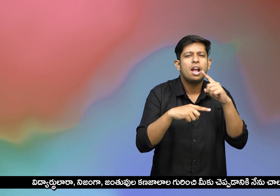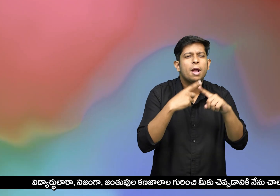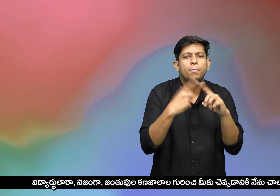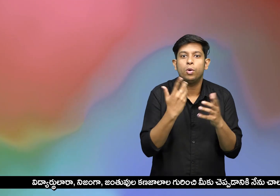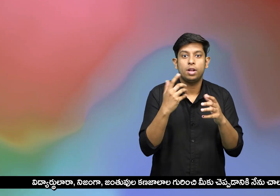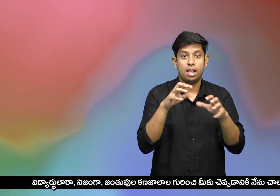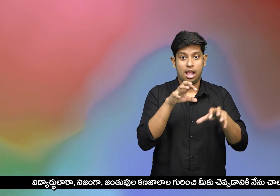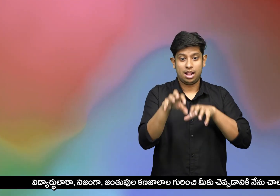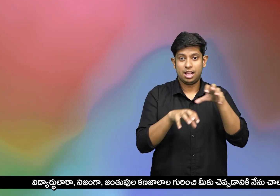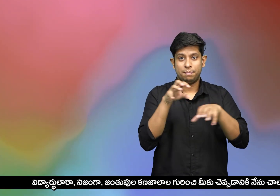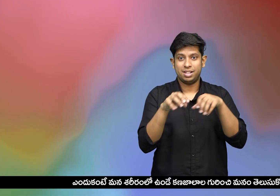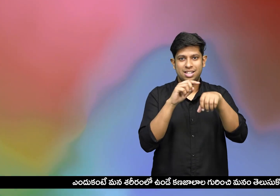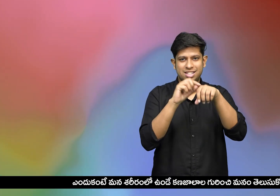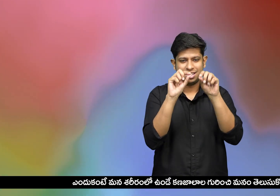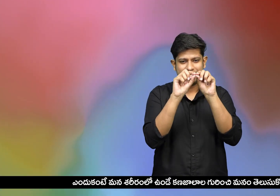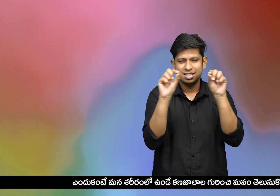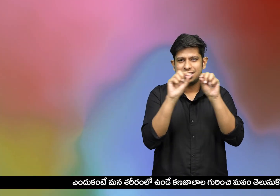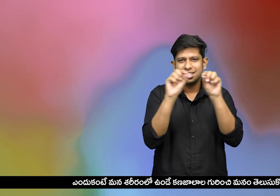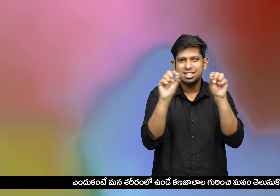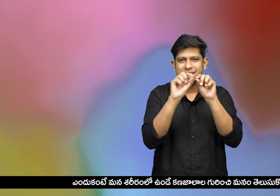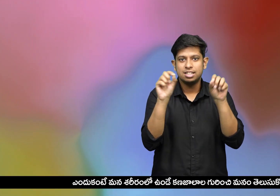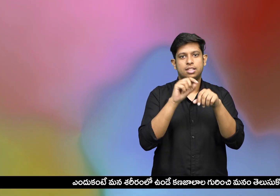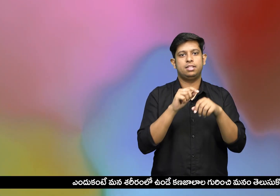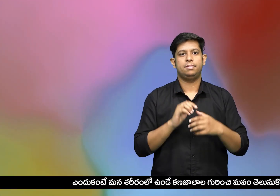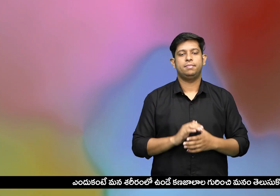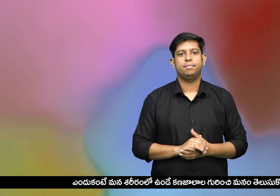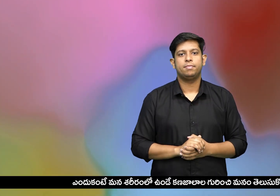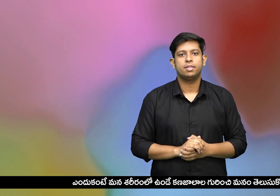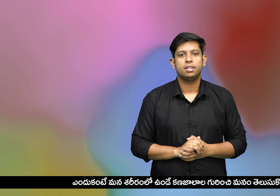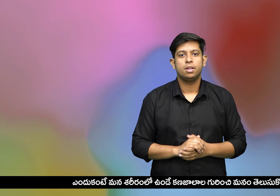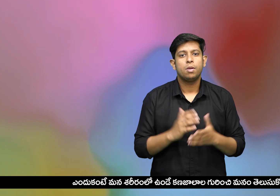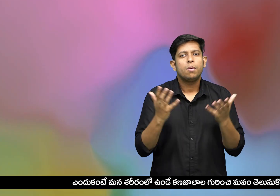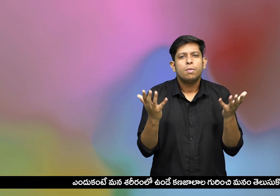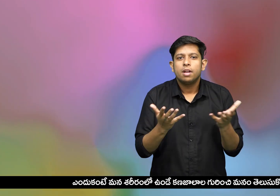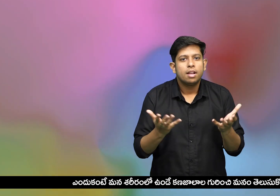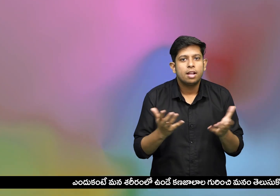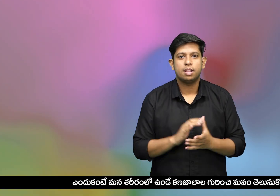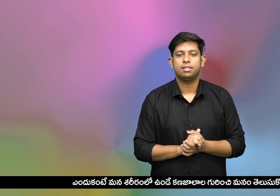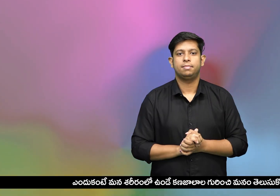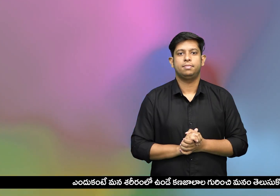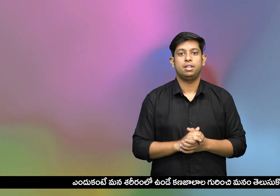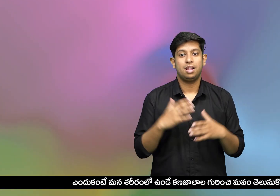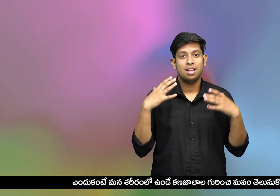ఉన్నాను. ఎందుకంటే మన శరీరంలో ఉండే కణజాలాల గురించి మనం